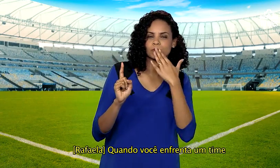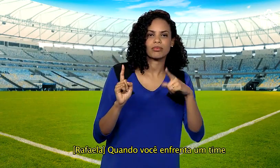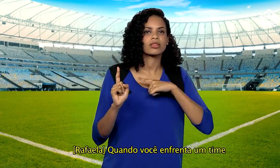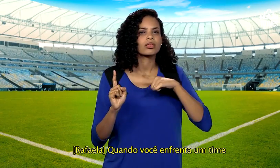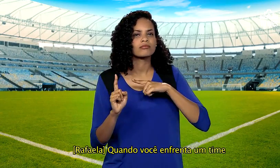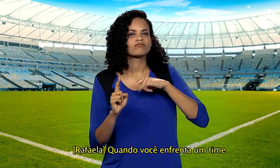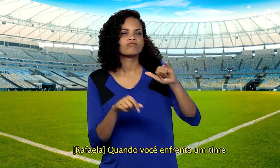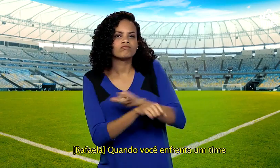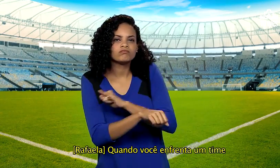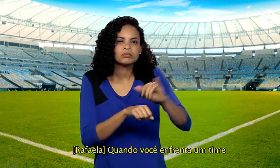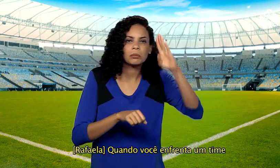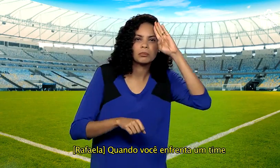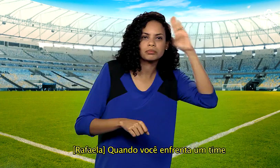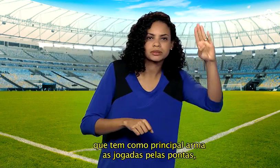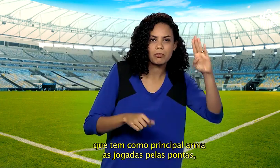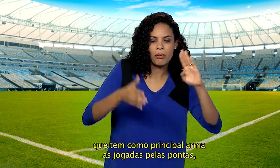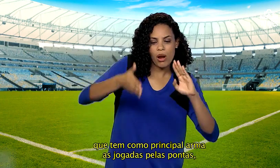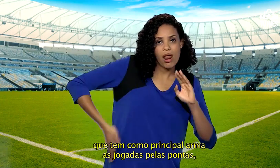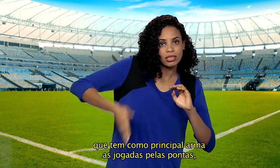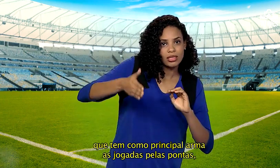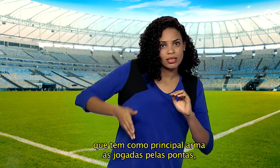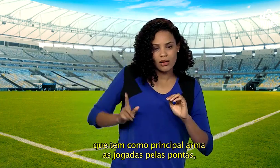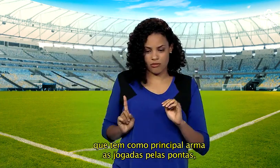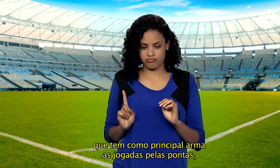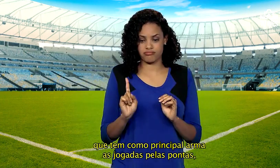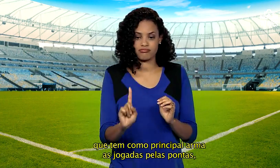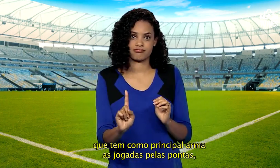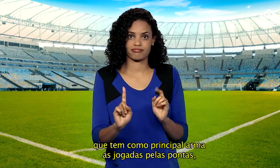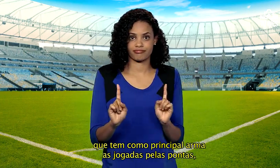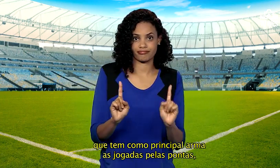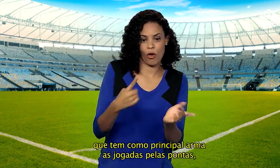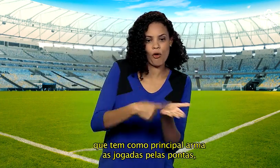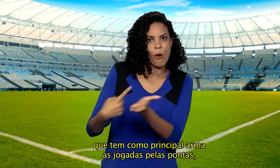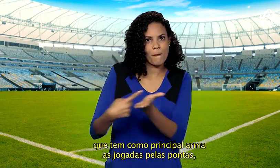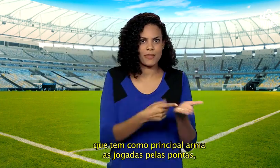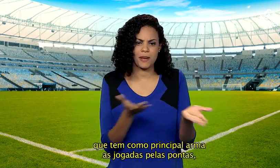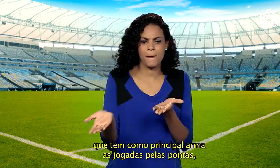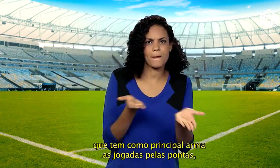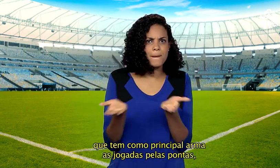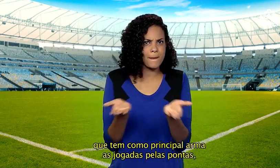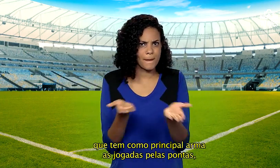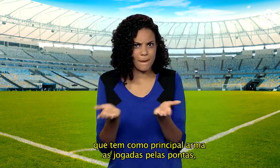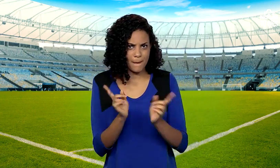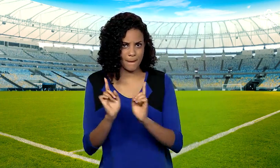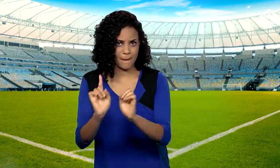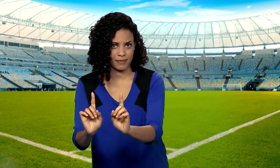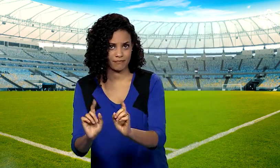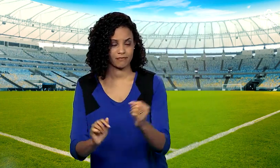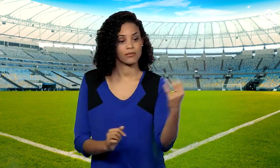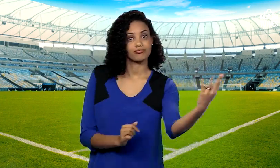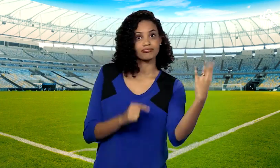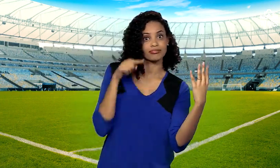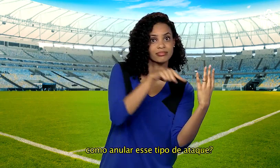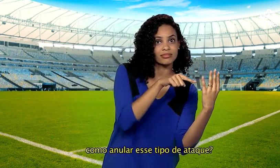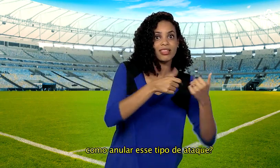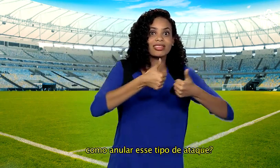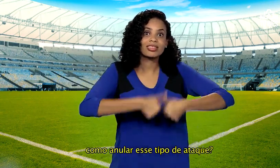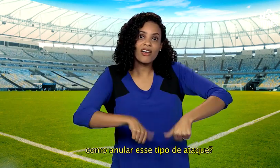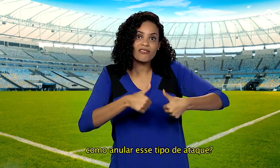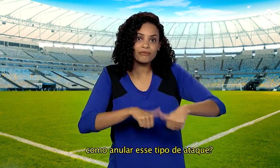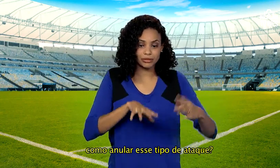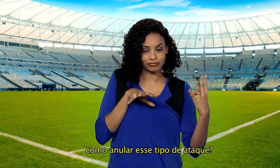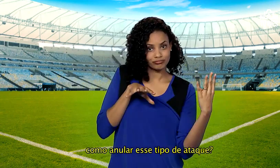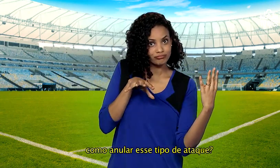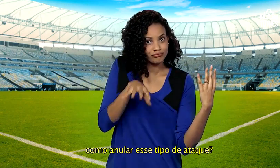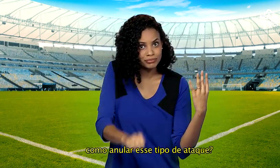Quando você enfrenta um time que tem como principal arma as jogadas pelas pontas, como